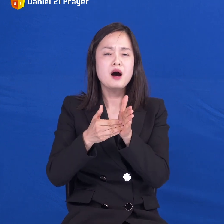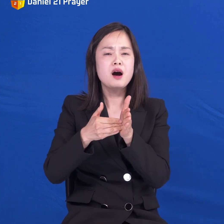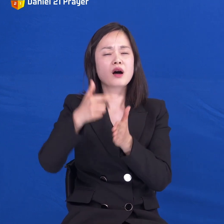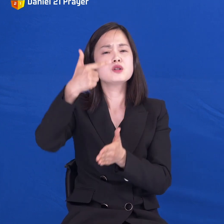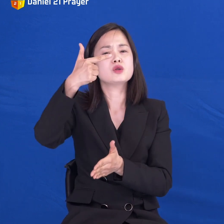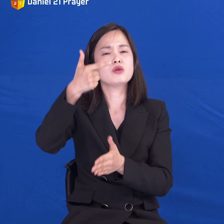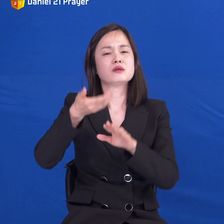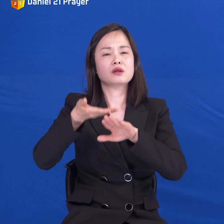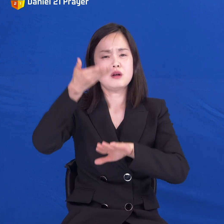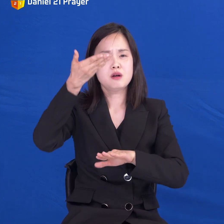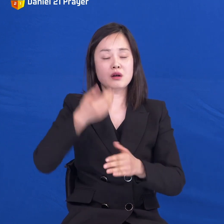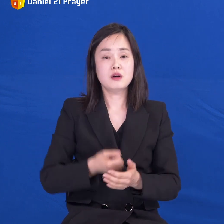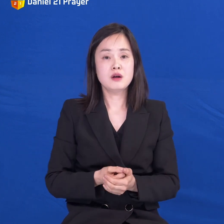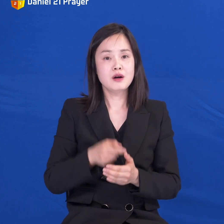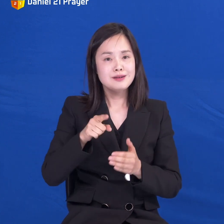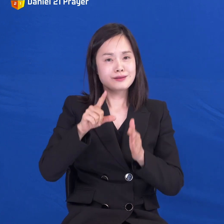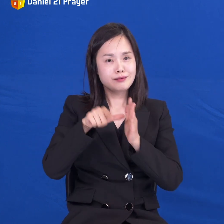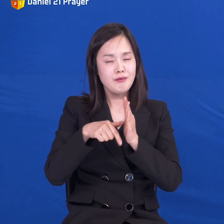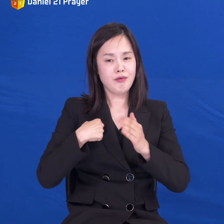않았나 생각합니다.